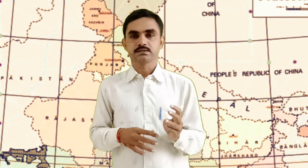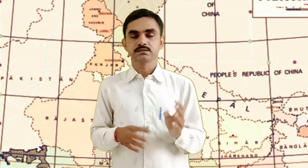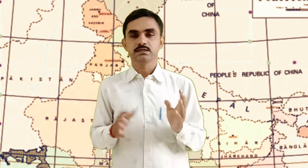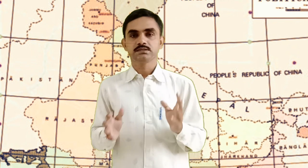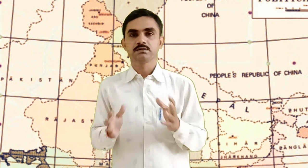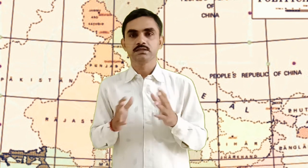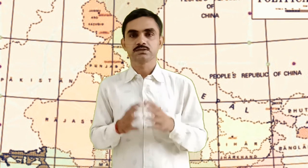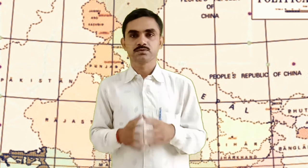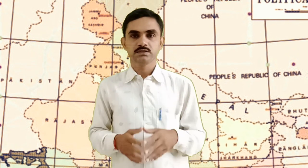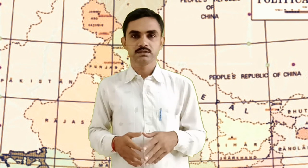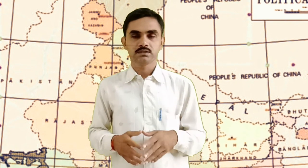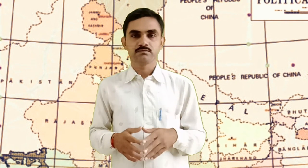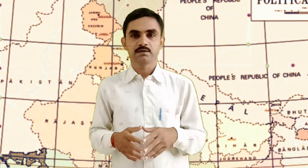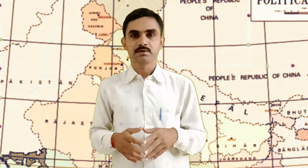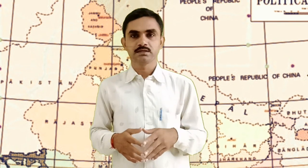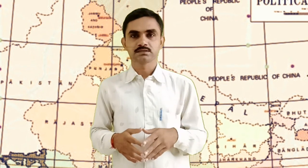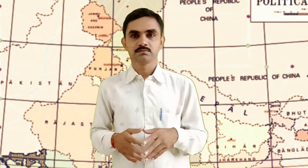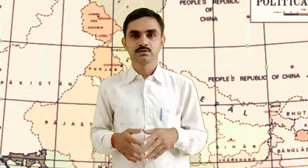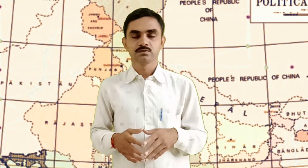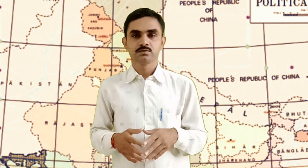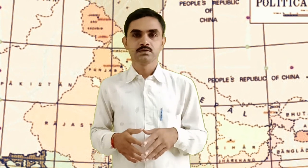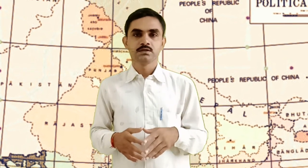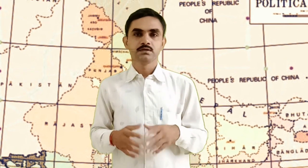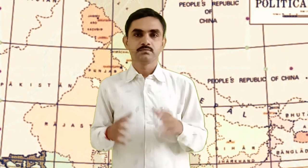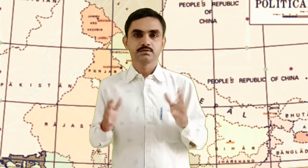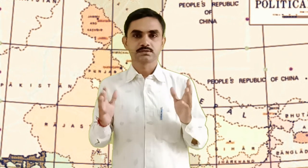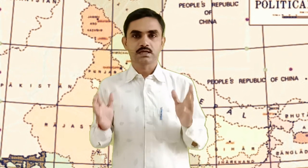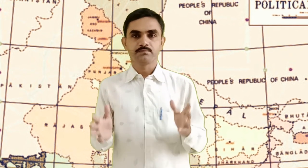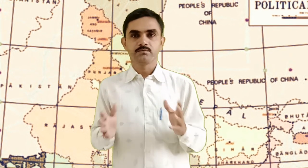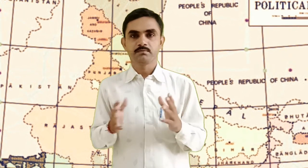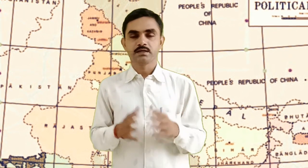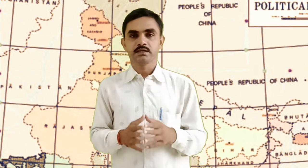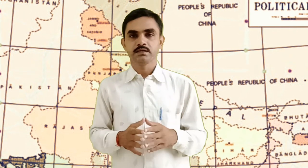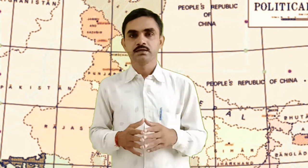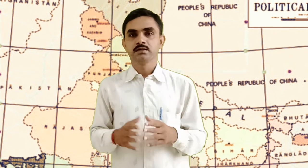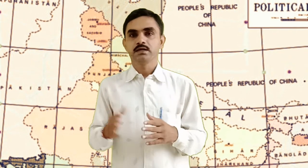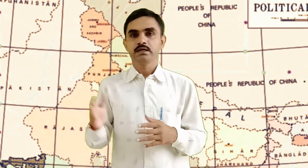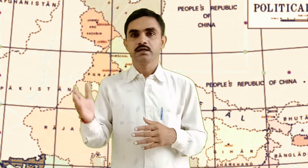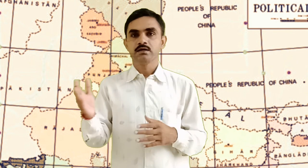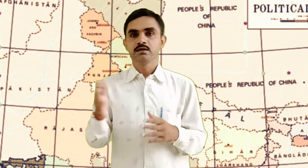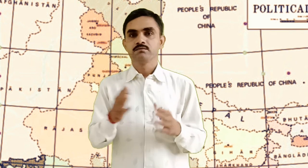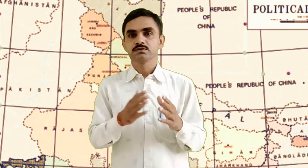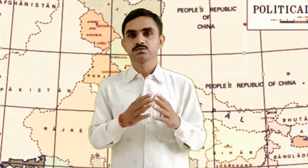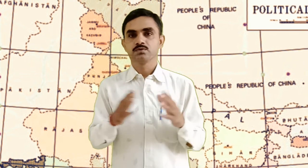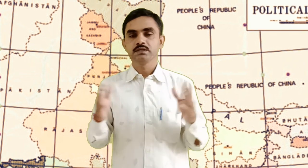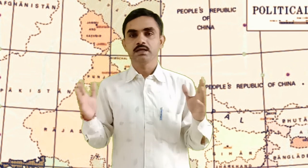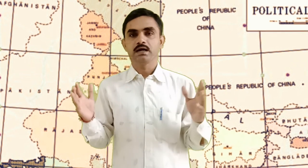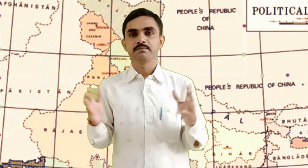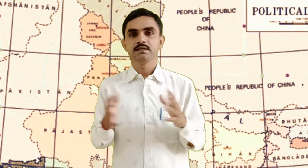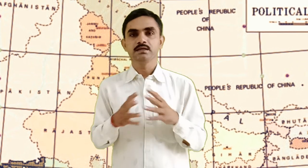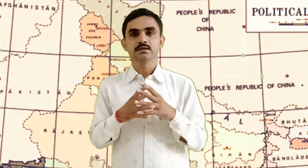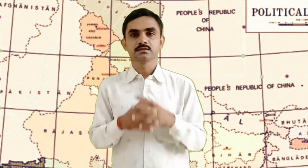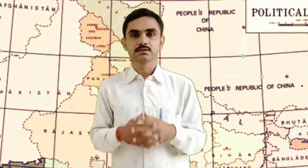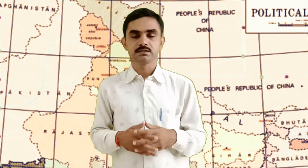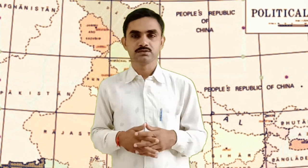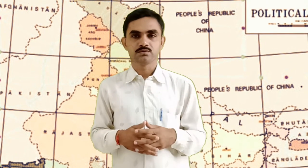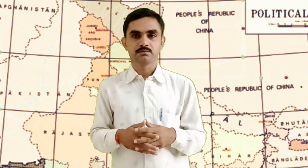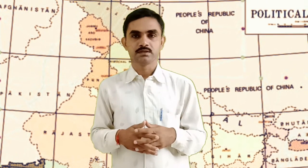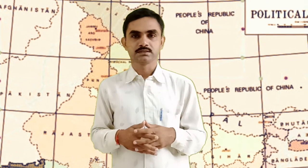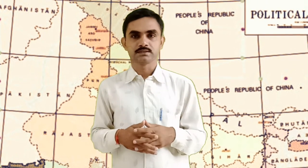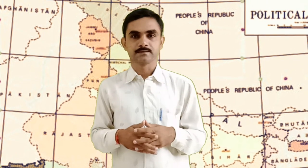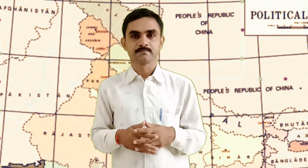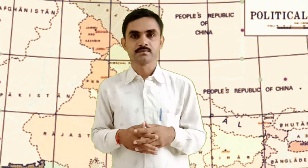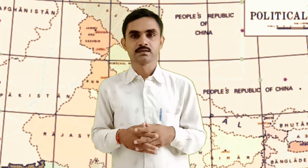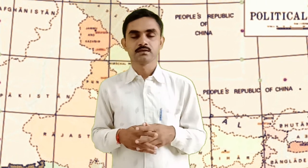કે પાકિસ્તાન જેવા દેશોની અંદર વ્યાપારી સંબંધો સ્થાપવા માટે અહીંયા વસ્તુઓની આપલે થતી